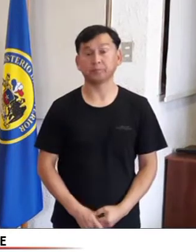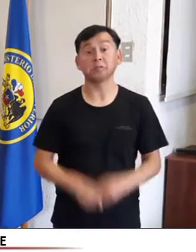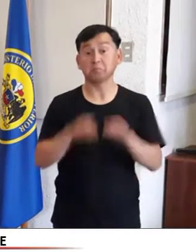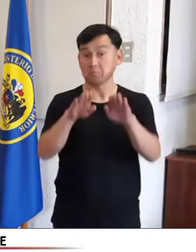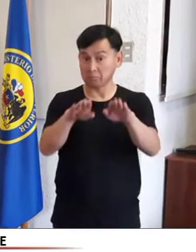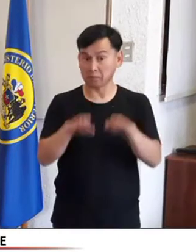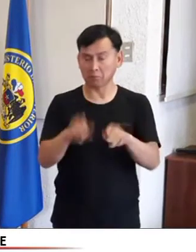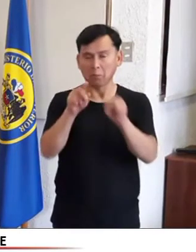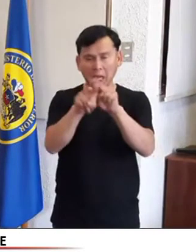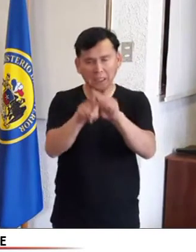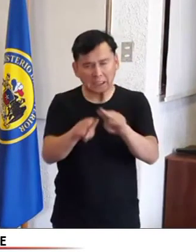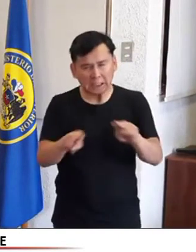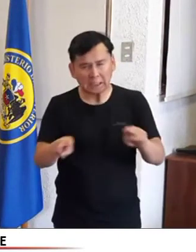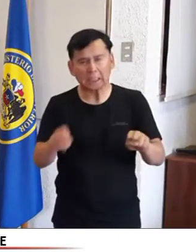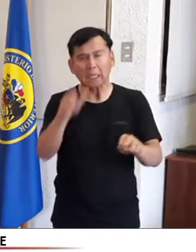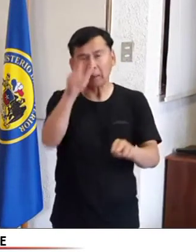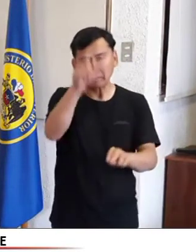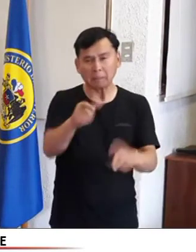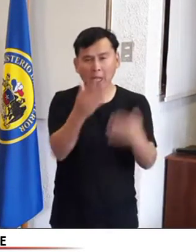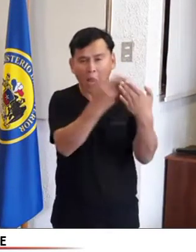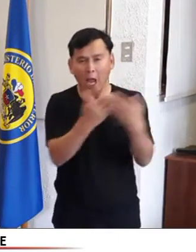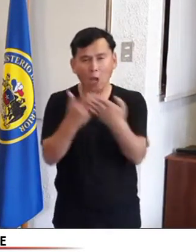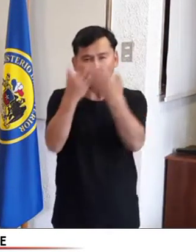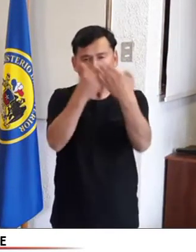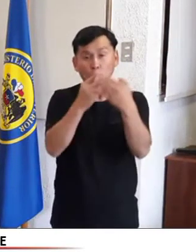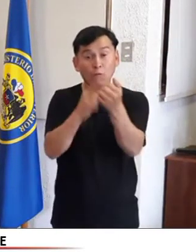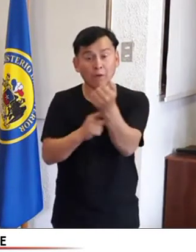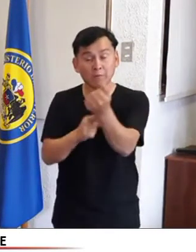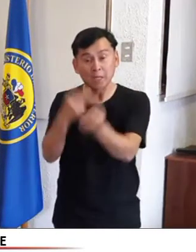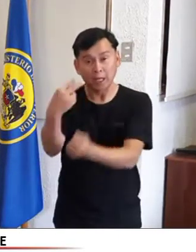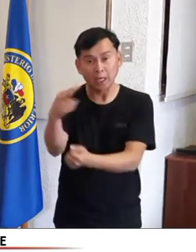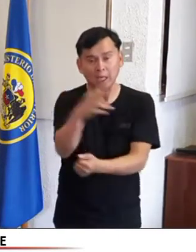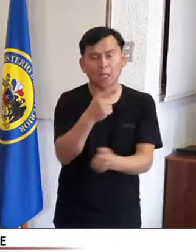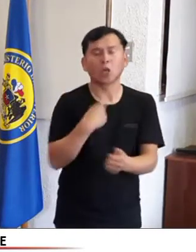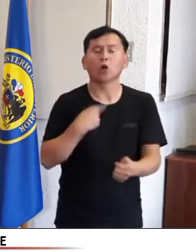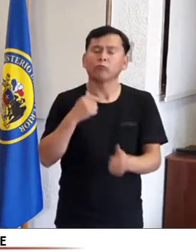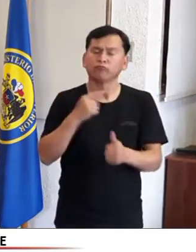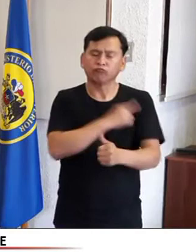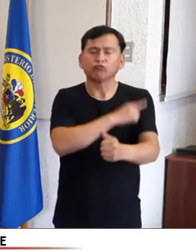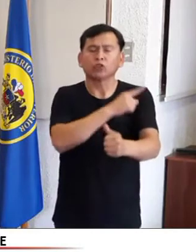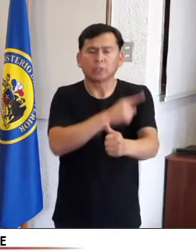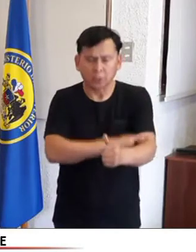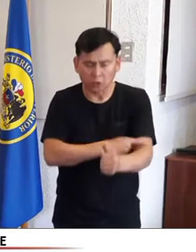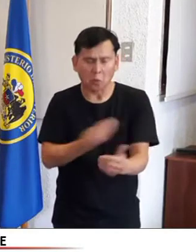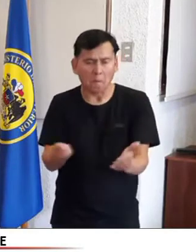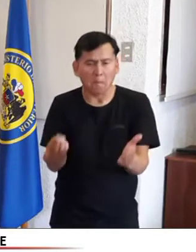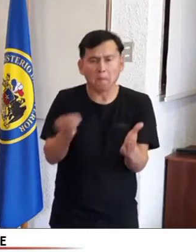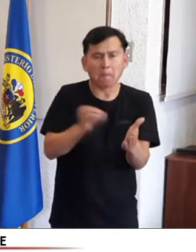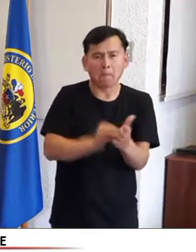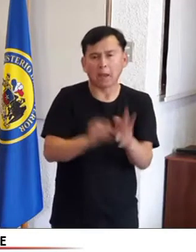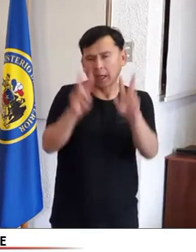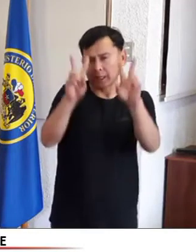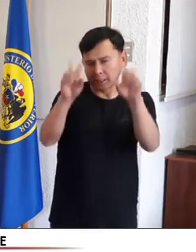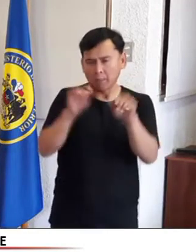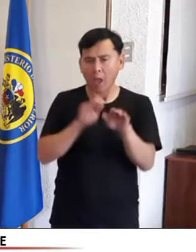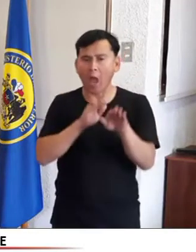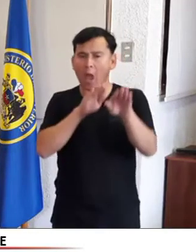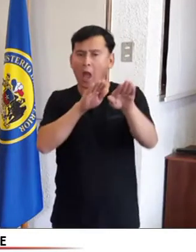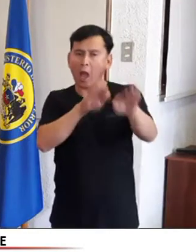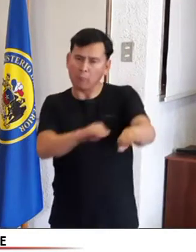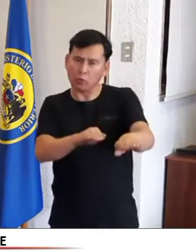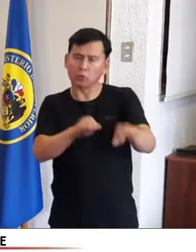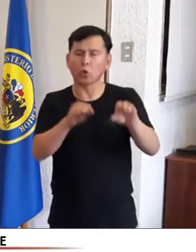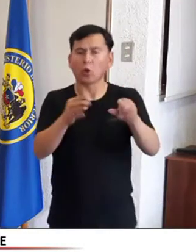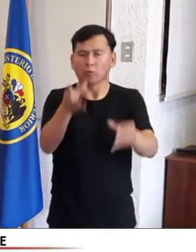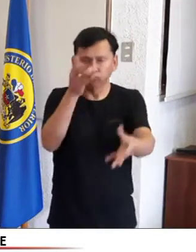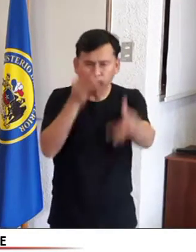Asimismo, para tranquilidad de los alumnos y sus familias, aclaramos que continuaremos fortaleciendo aún más las medidas de apoyo